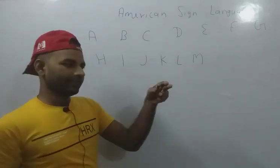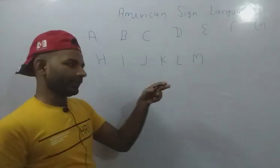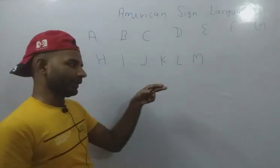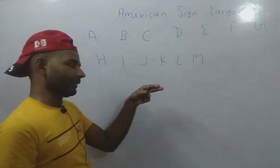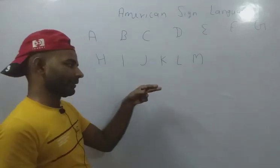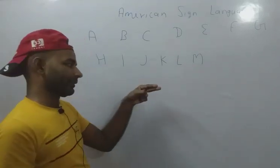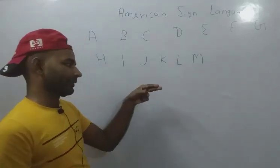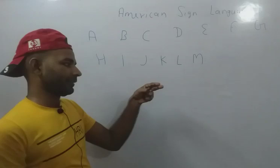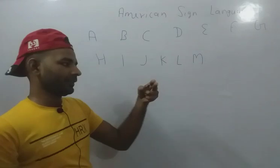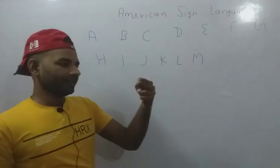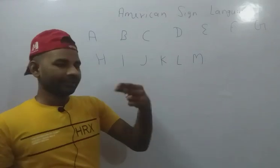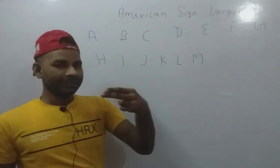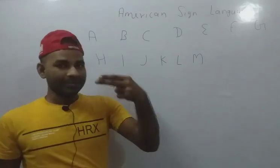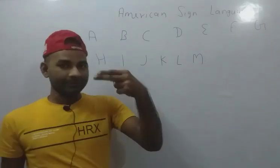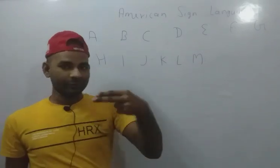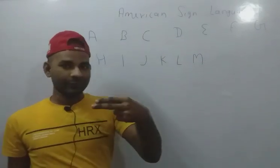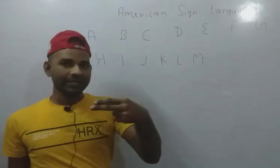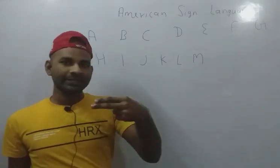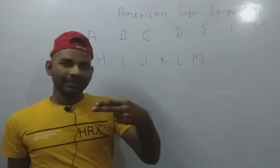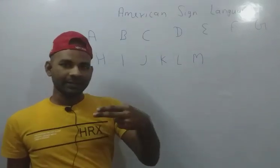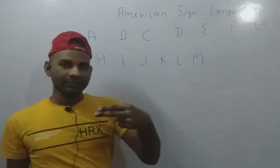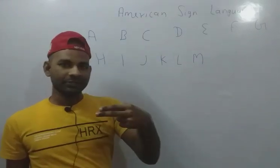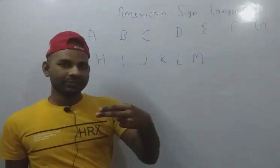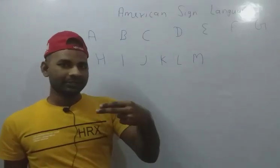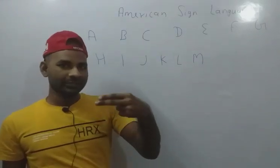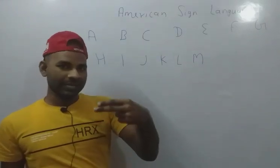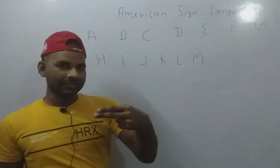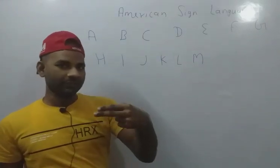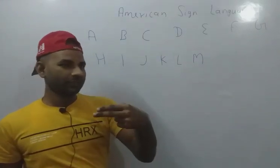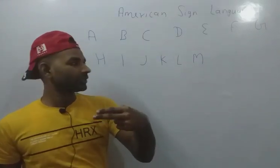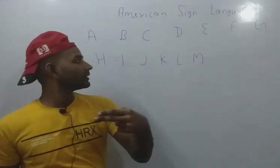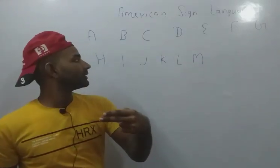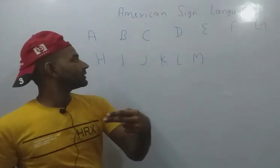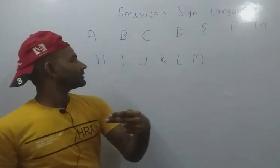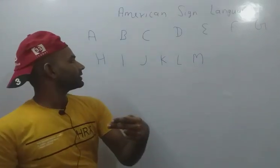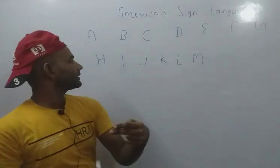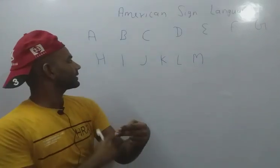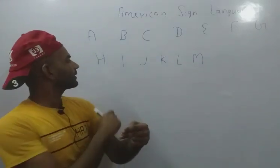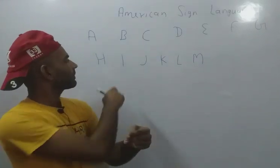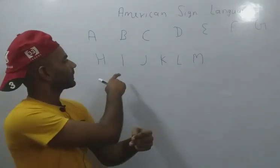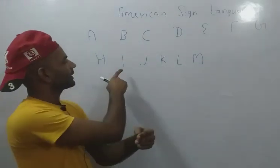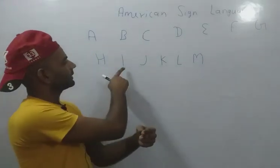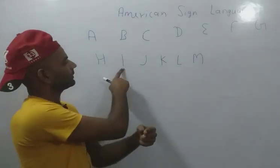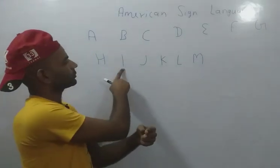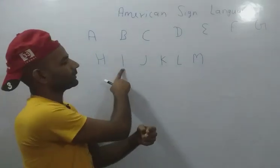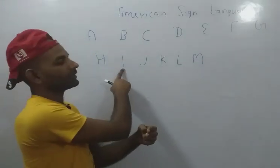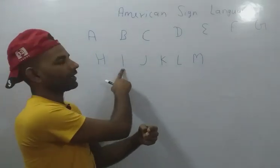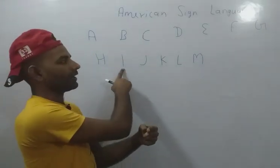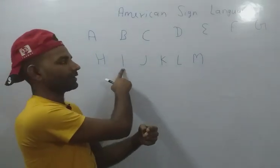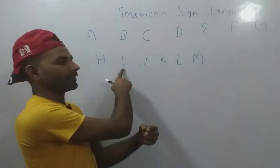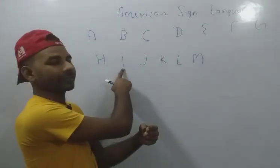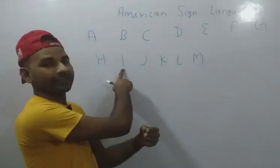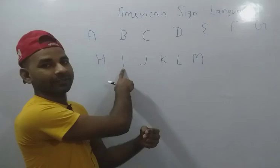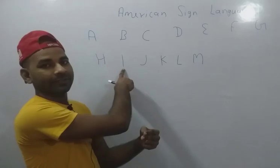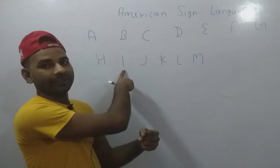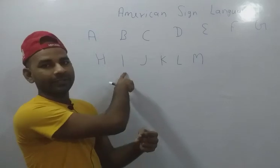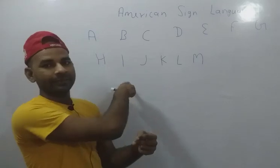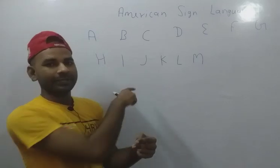ए। अब ये हो गया एच, एच, ठीक। अब उसके बाद आई, अब आई के